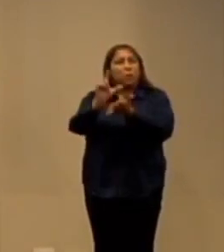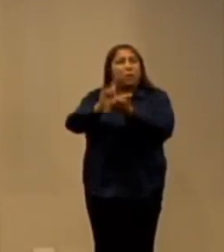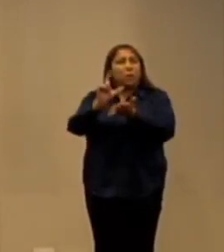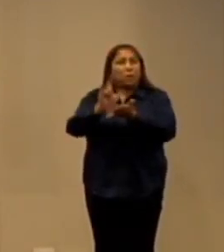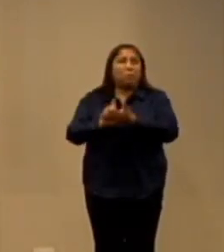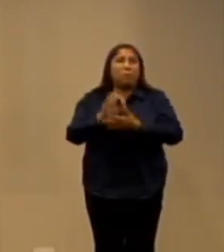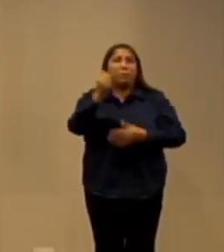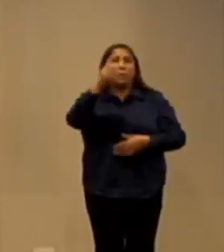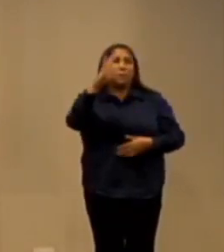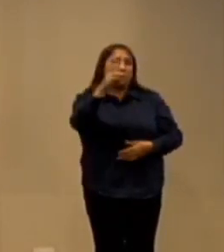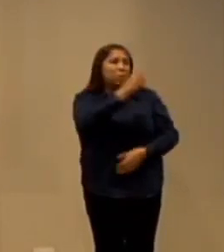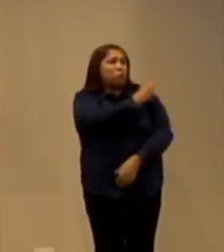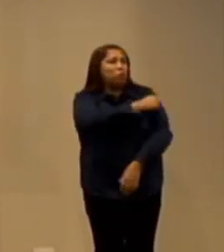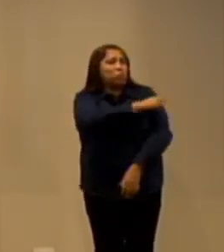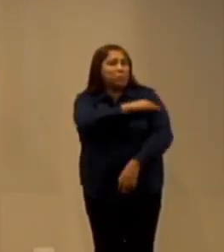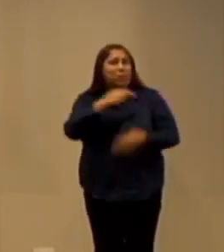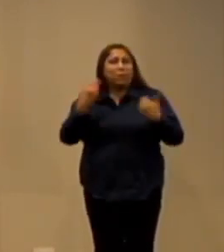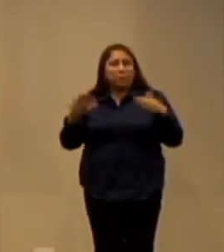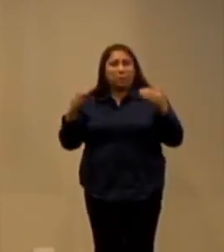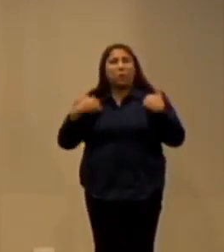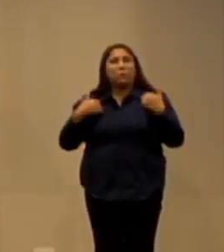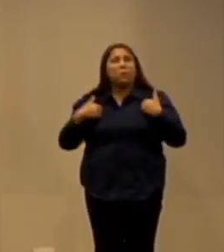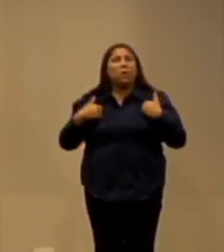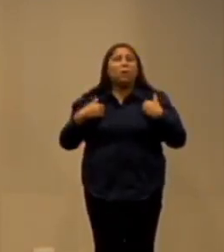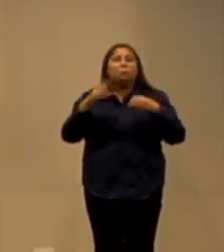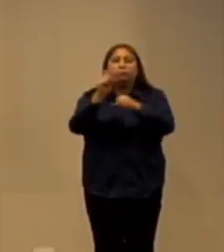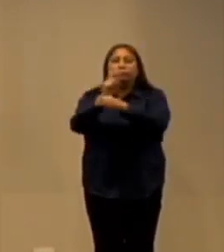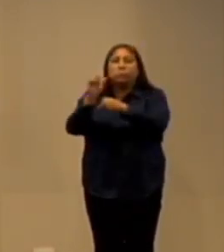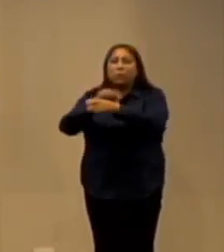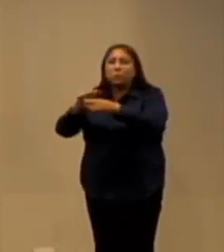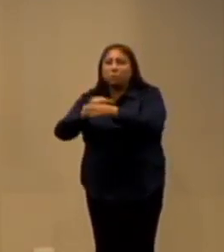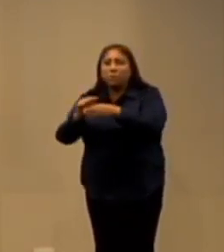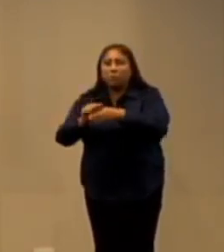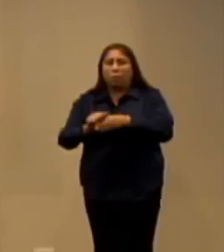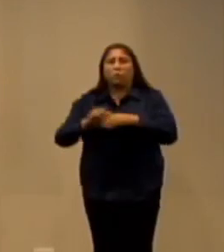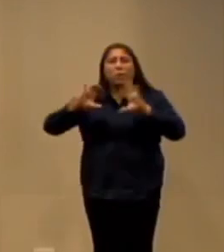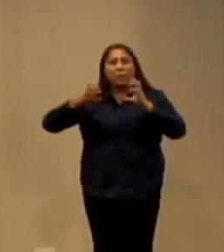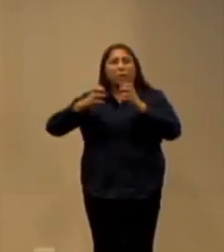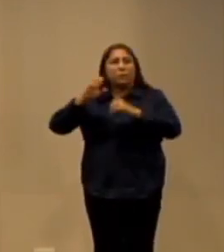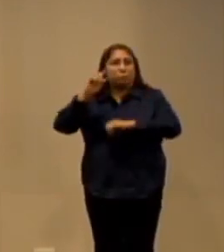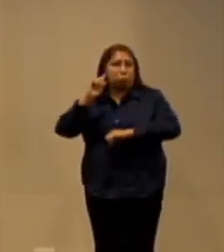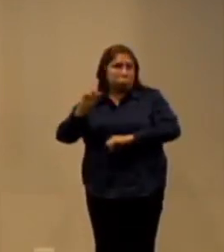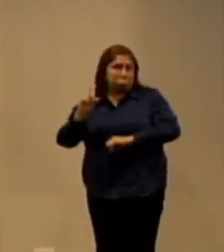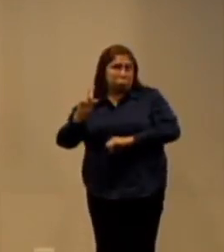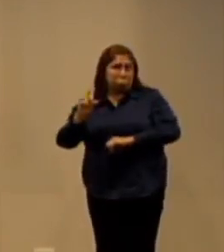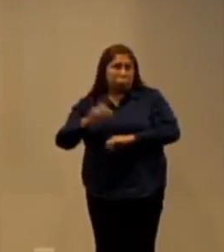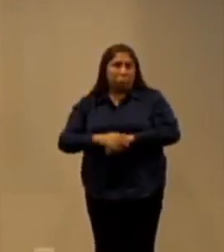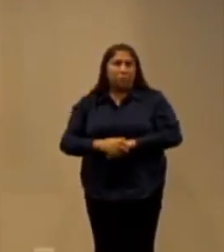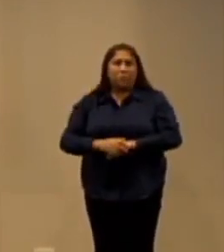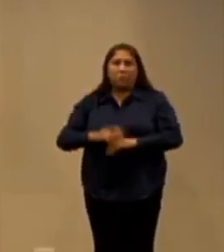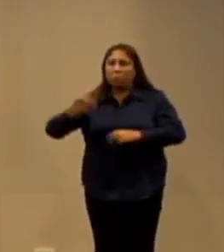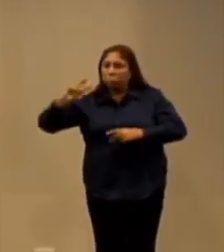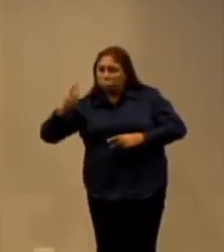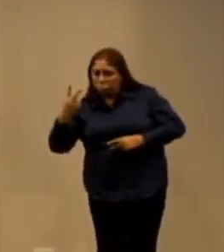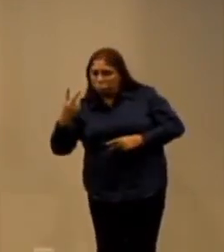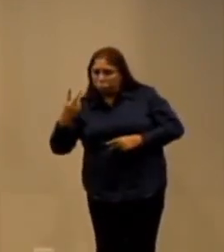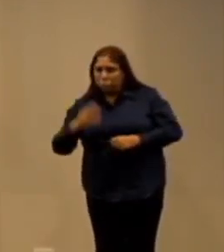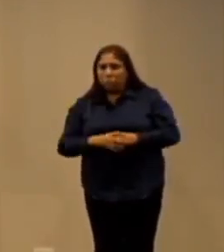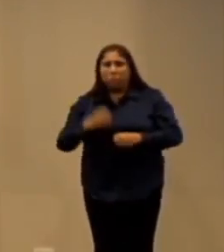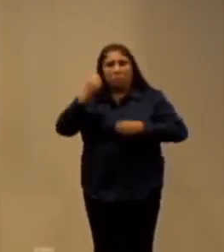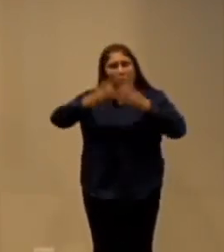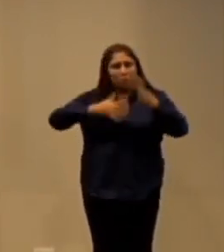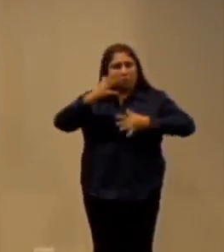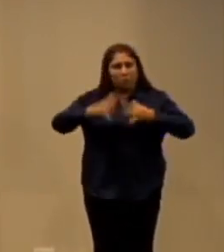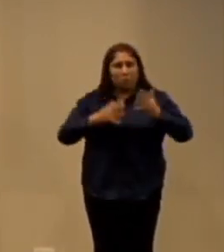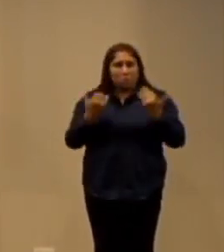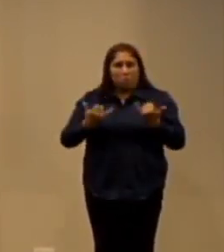Metropolitana 16 hospitales que ya tienen personal que ha sido entrenado, por lo menos en el curso 1, y en el curso 2.